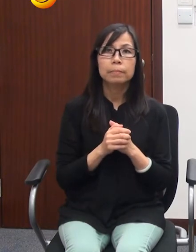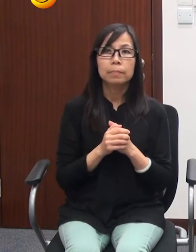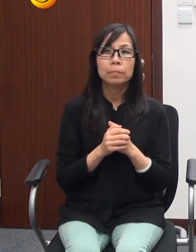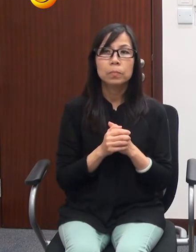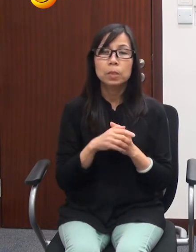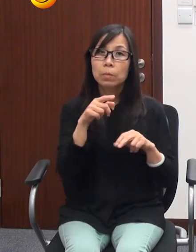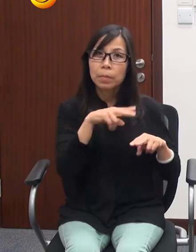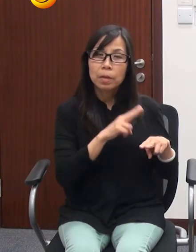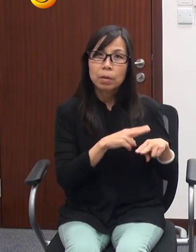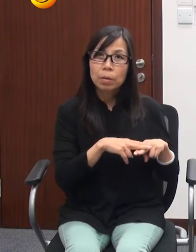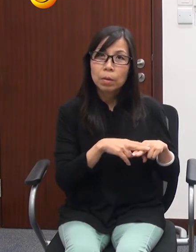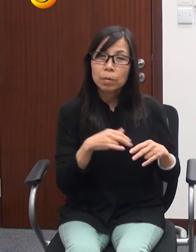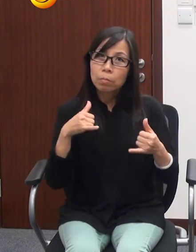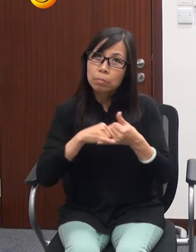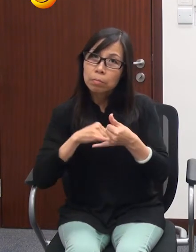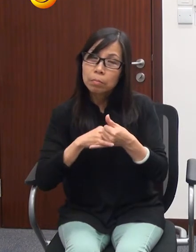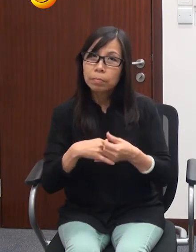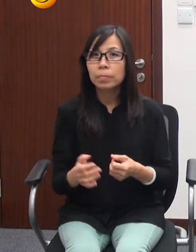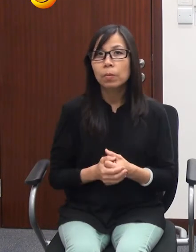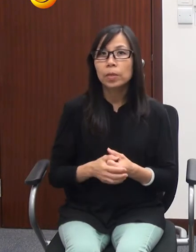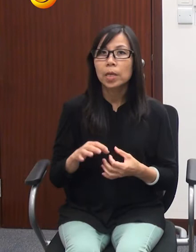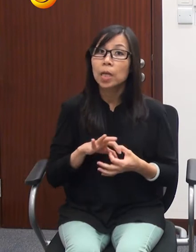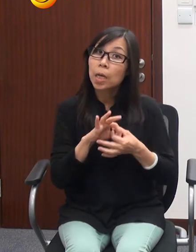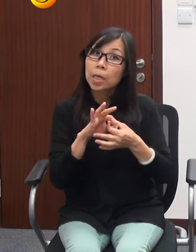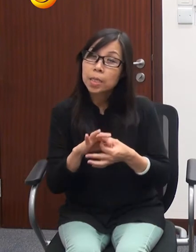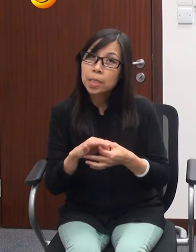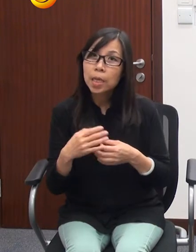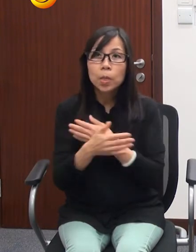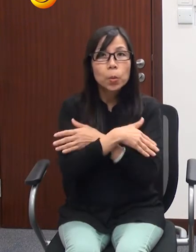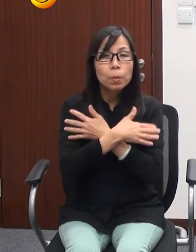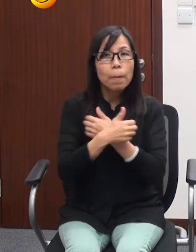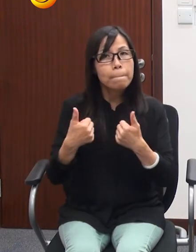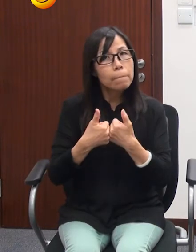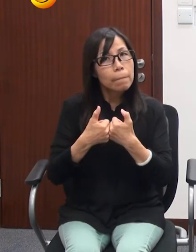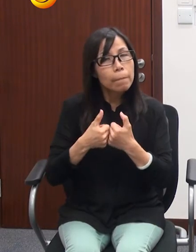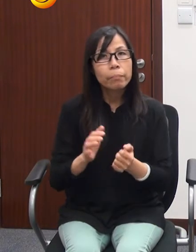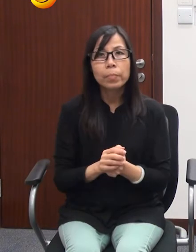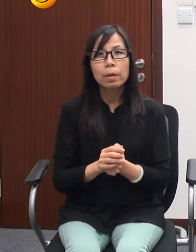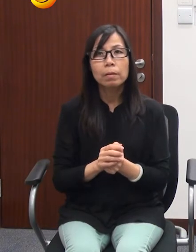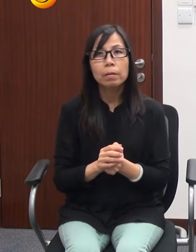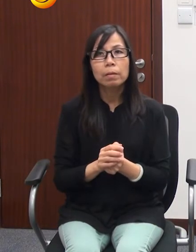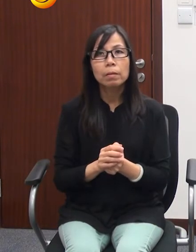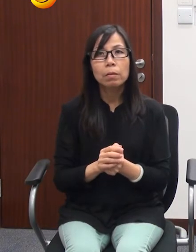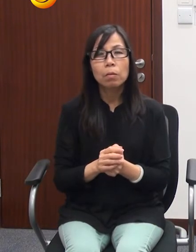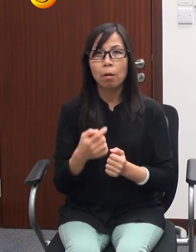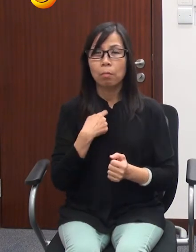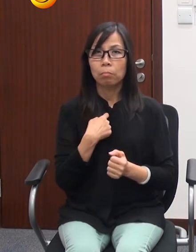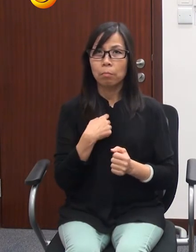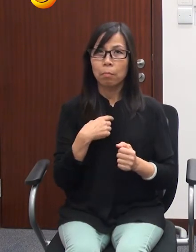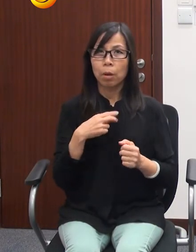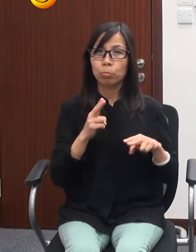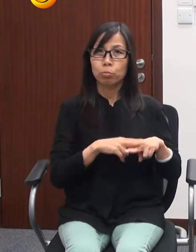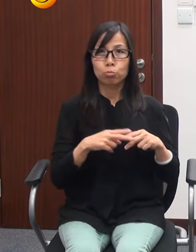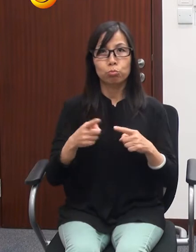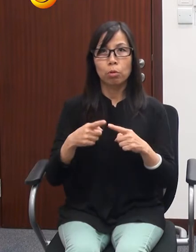咪俾共產黨強姦咗咧？有情義結咧？係咪？我真係唔明白，即係我唔係中國人，咁當然你可以咁講啦，